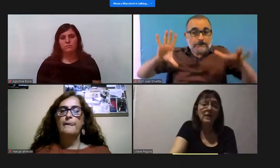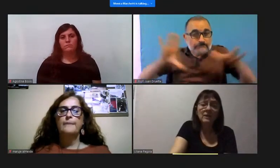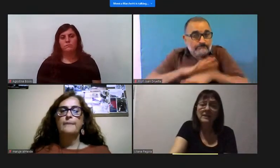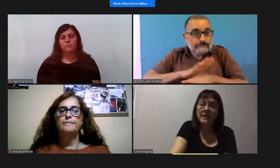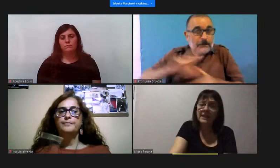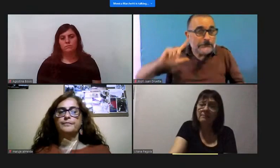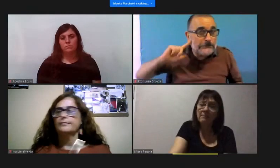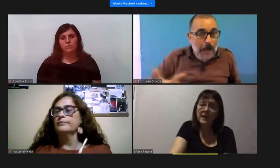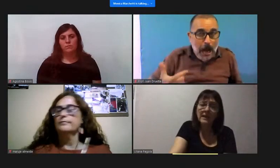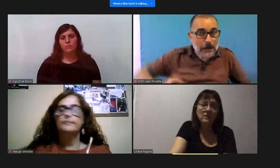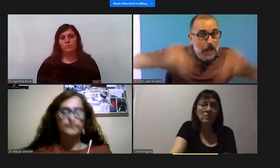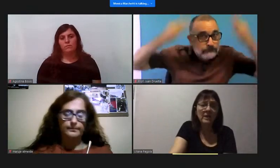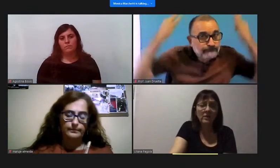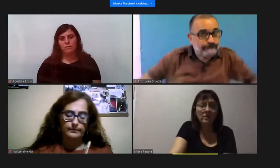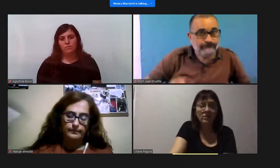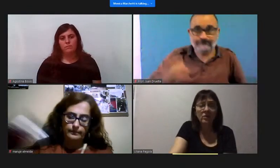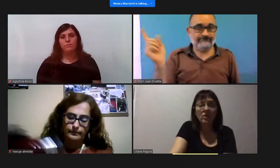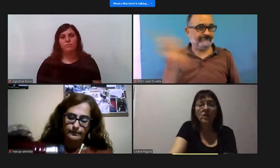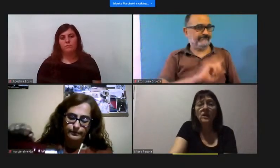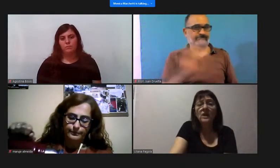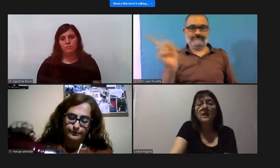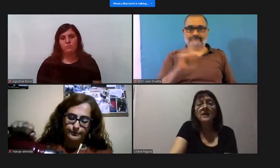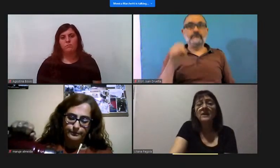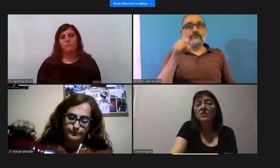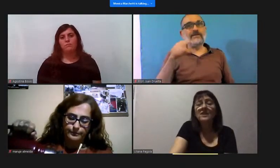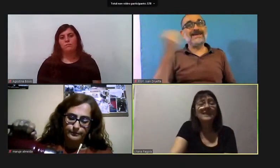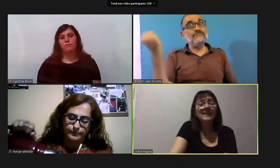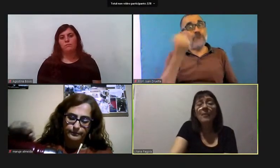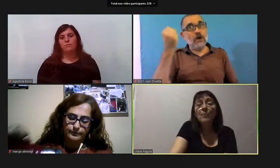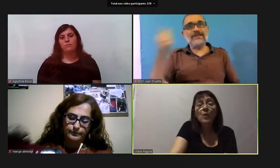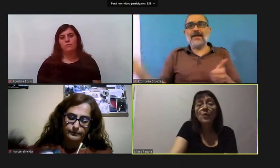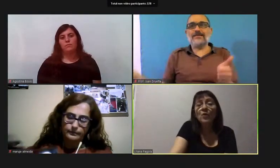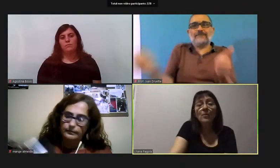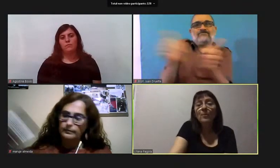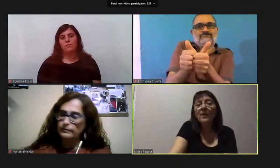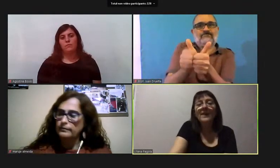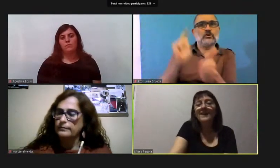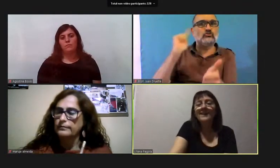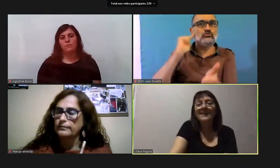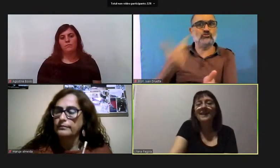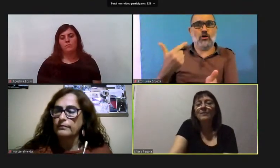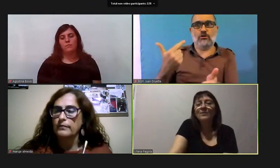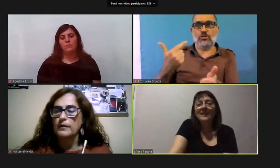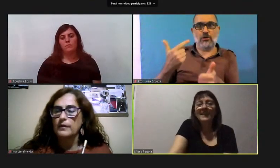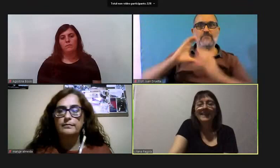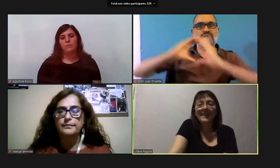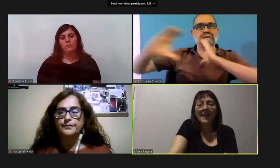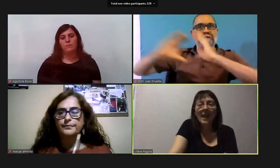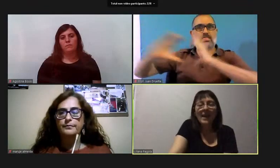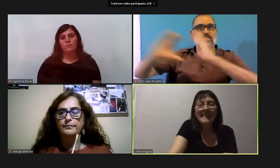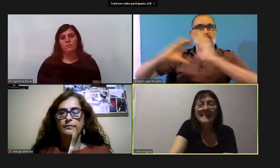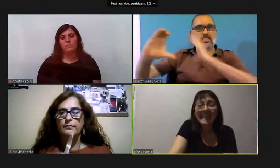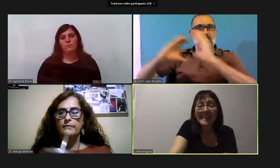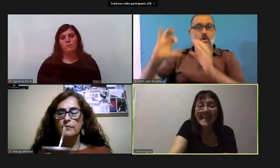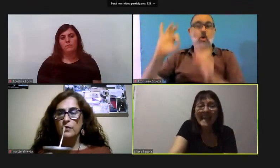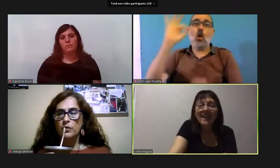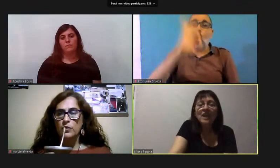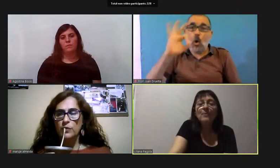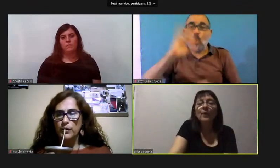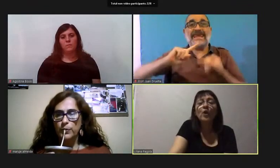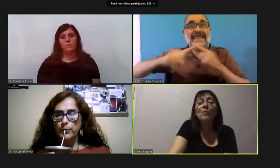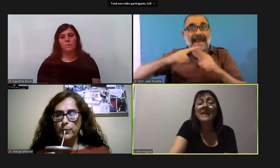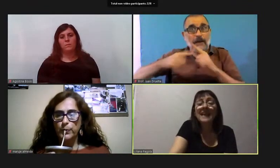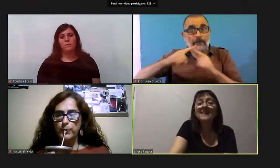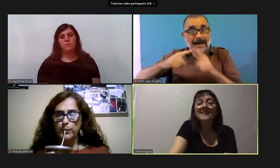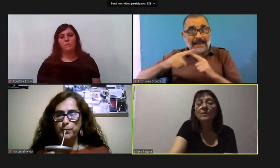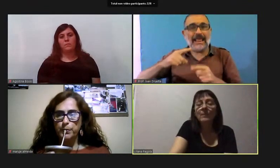hablan lengua de señas más o menos, ¿no? Y entonces tampoco pueden, digamos, enseñar y